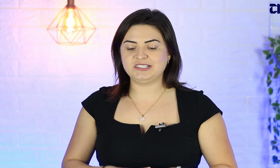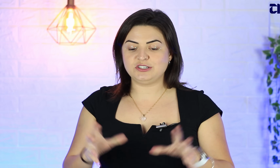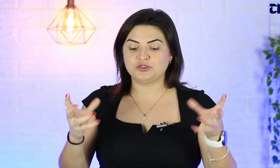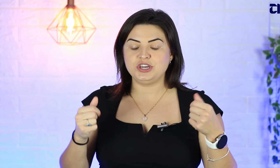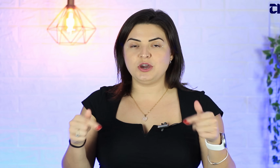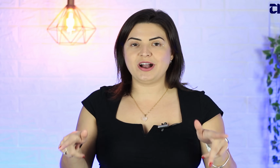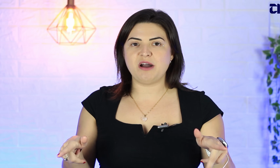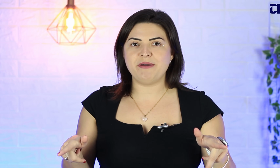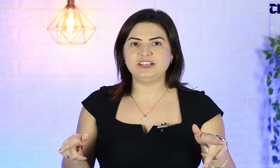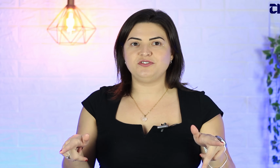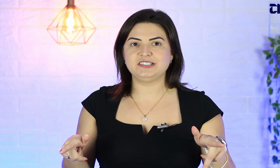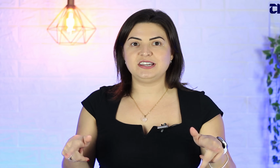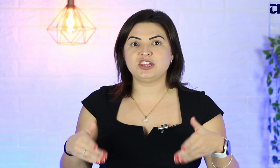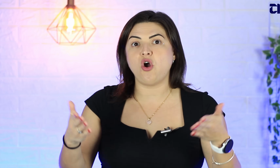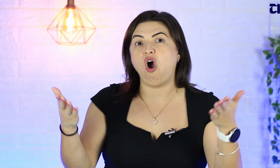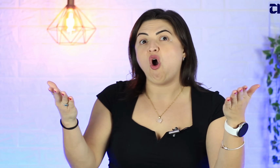vocês. O que que eu acabei de fazer aqui, ó?